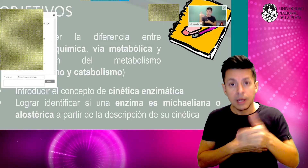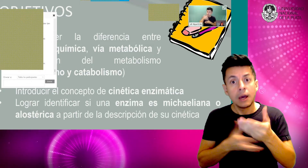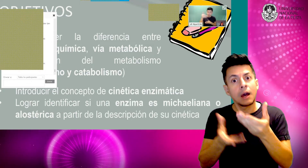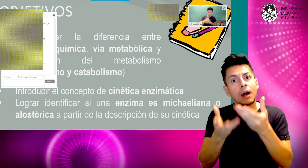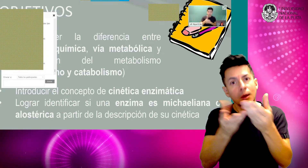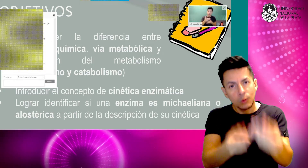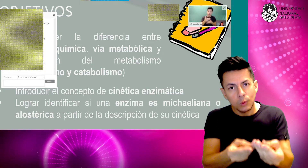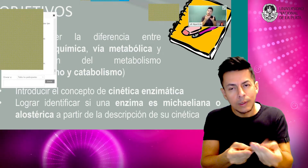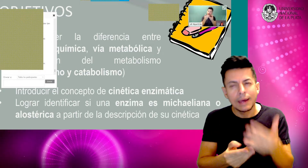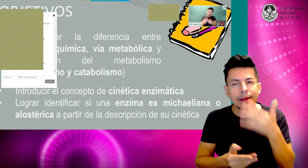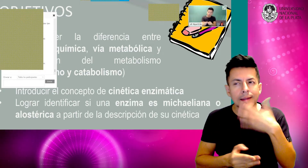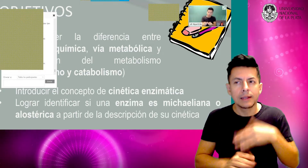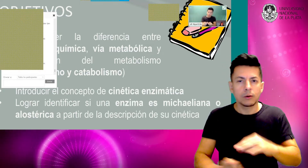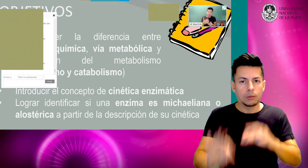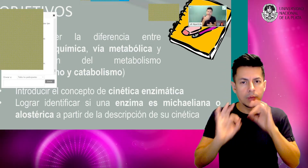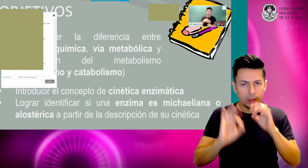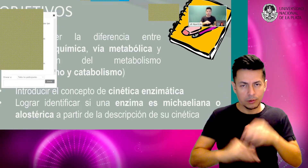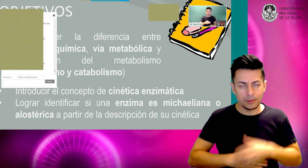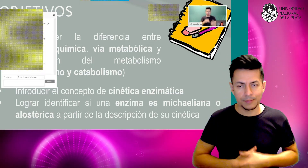de entender este tema.